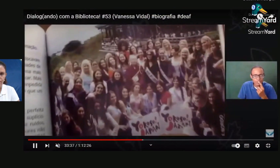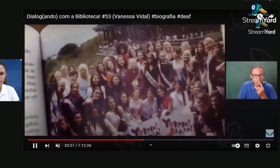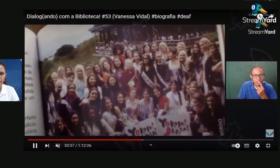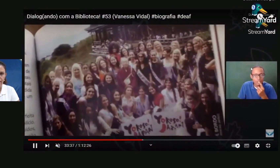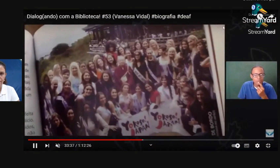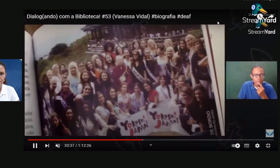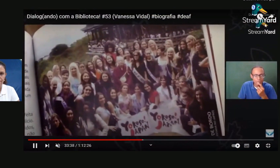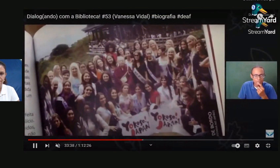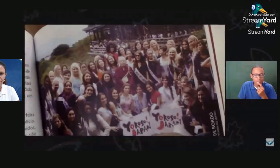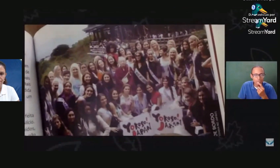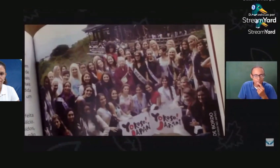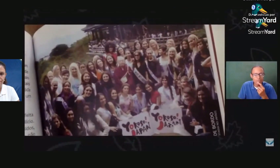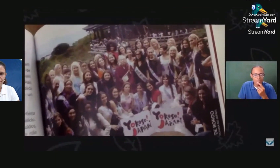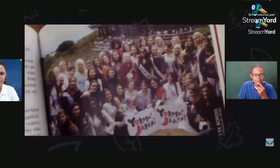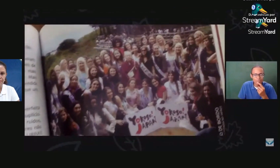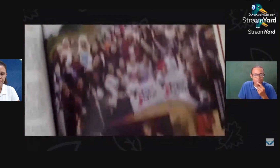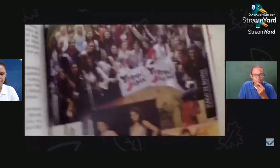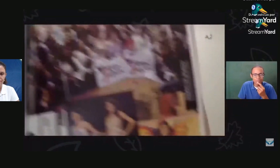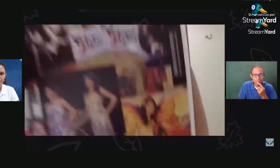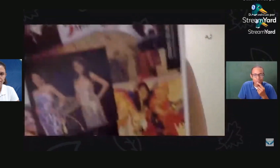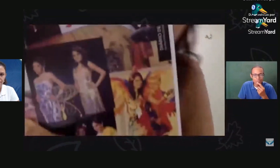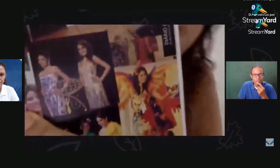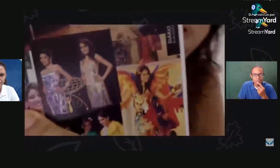Estão vendo aqui?